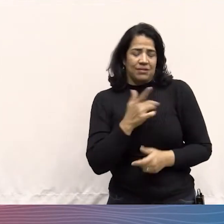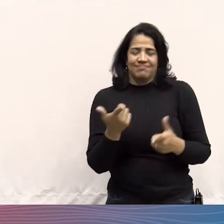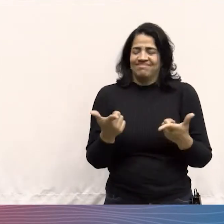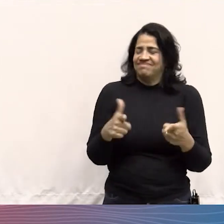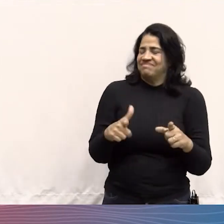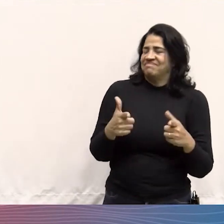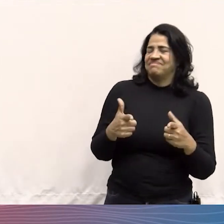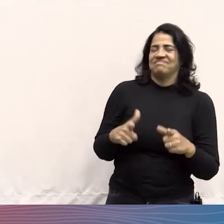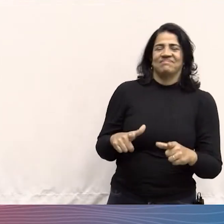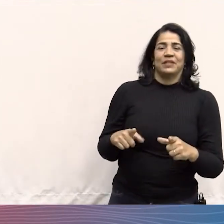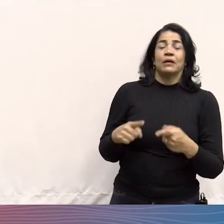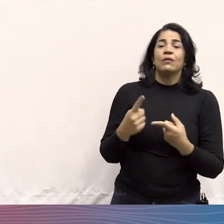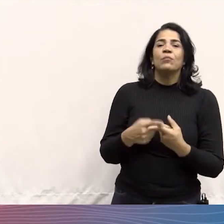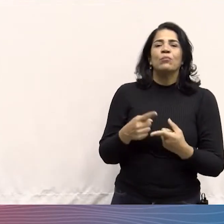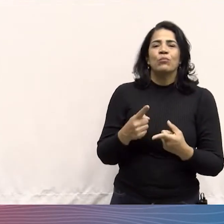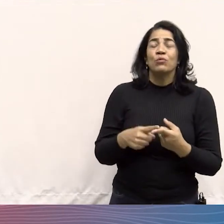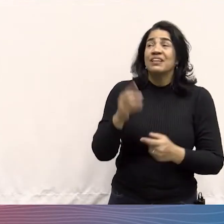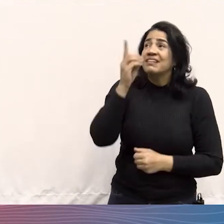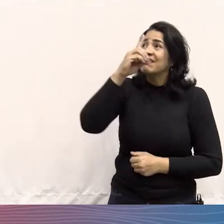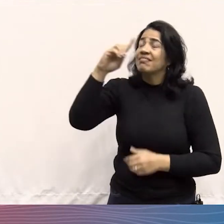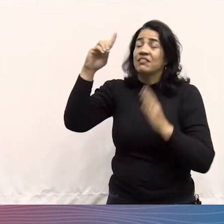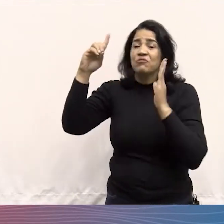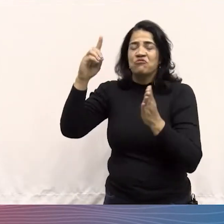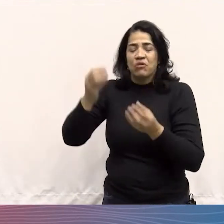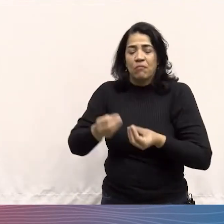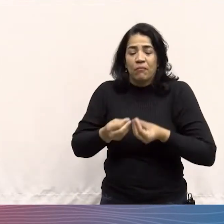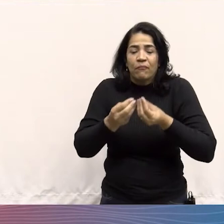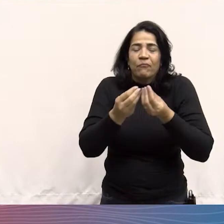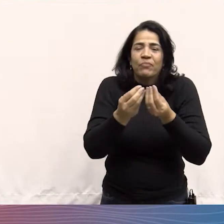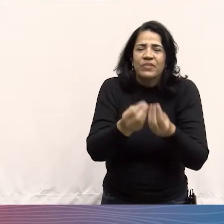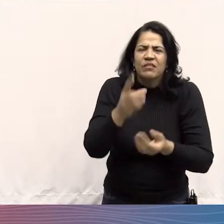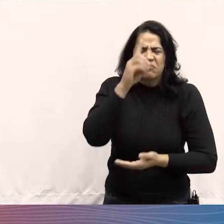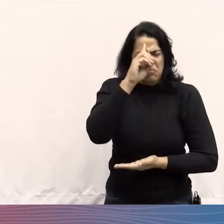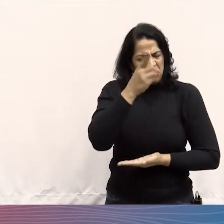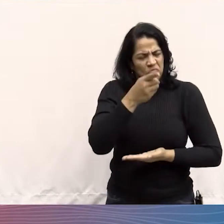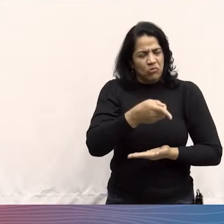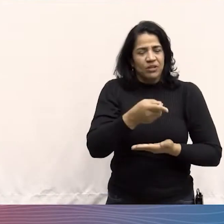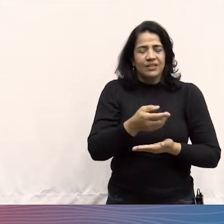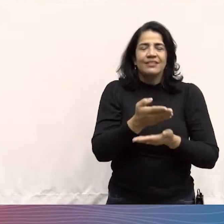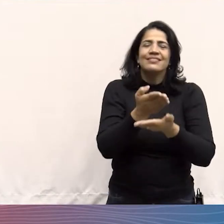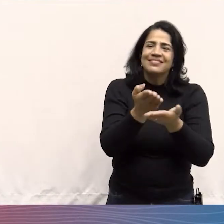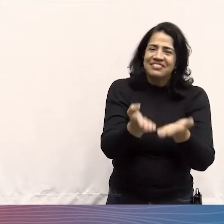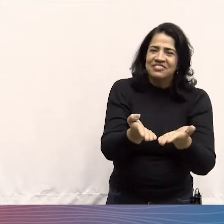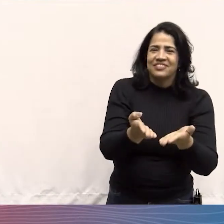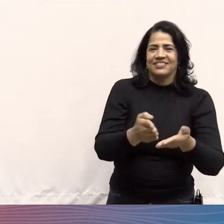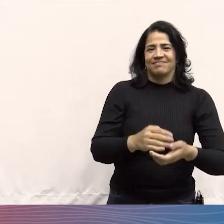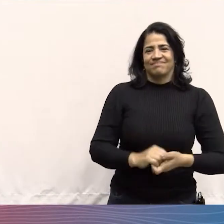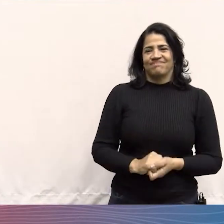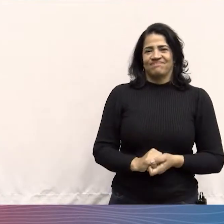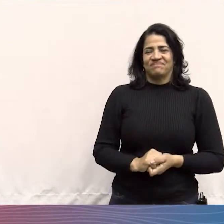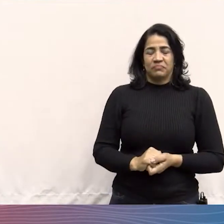dando respaldo. Você tem costa quente. Não tenha medo.